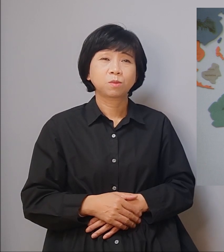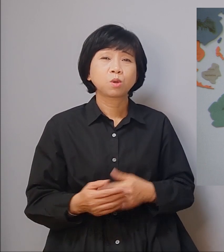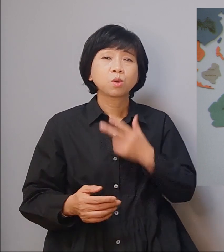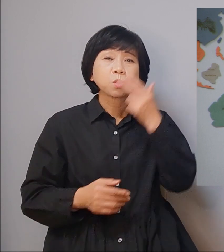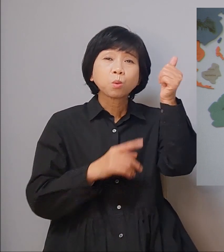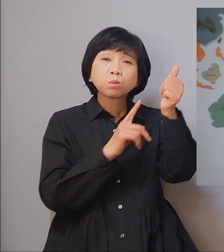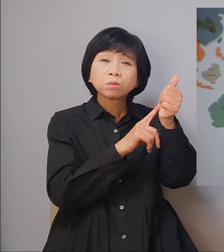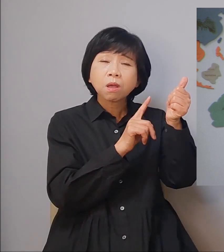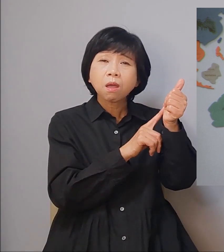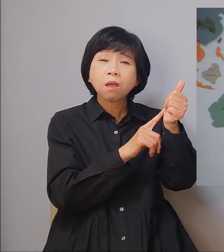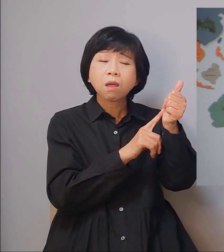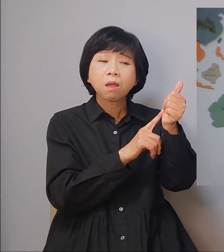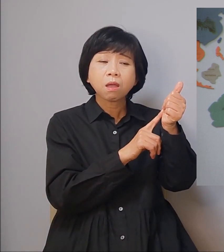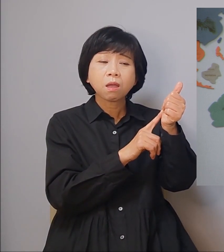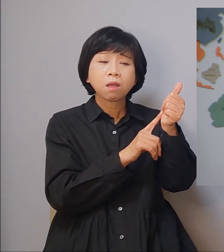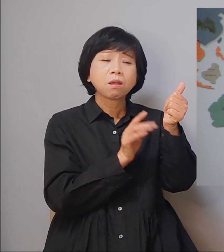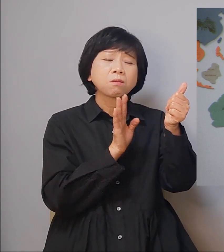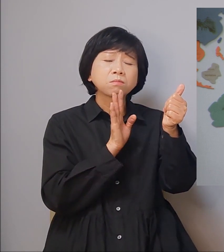요셉이 참 쉽지 않은